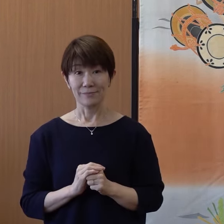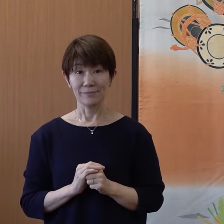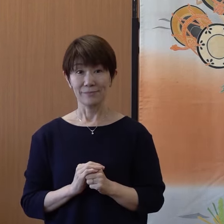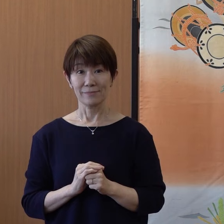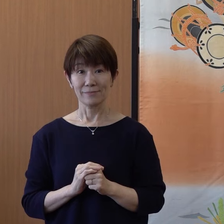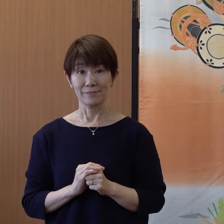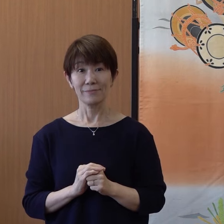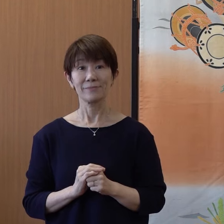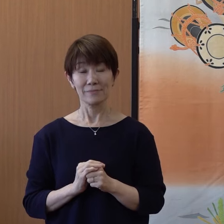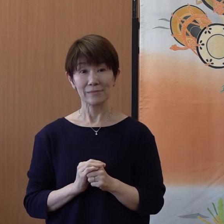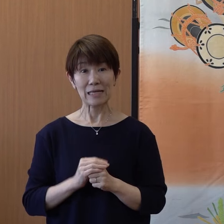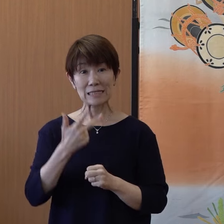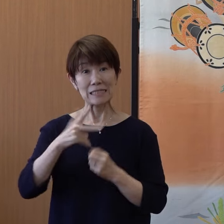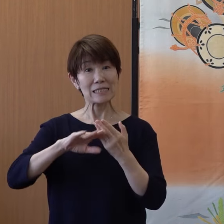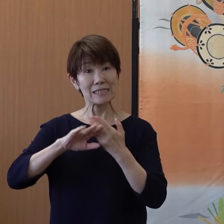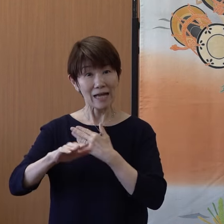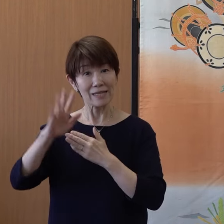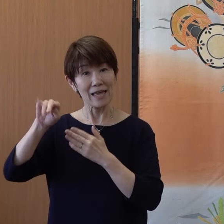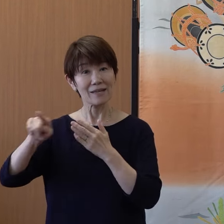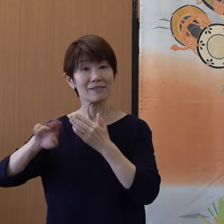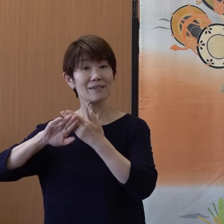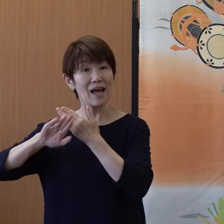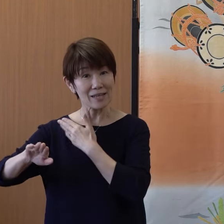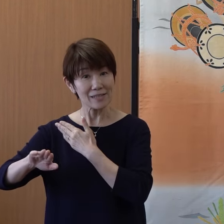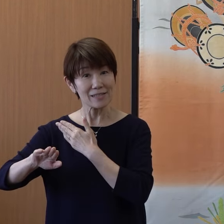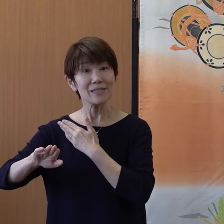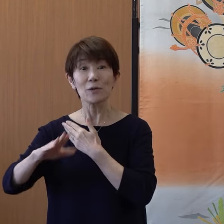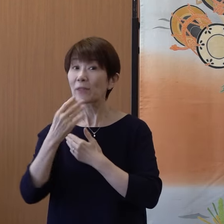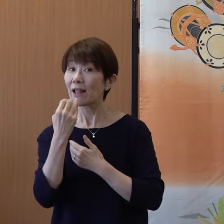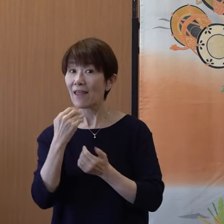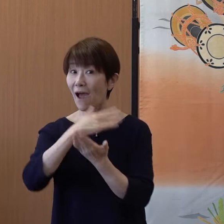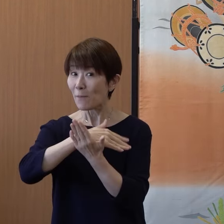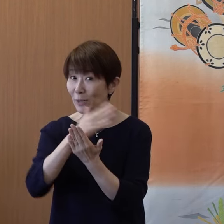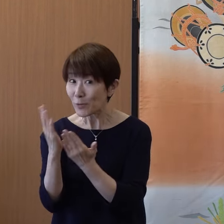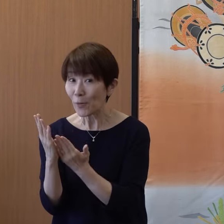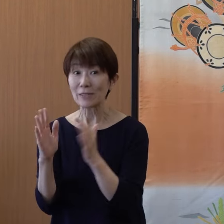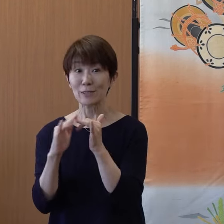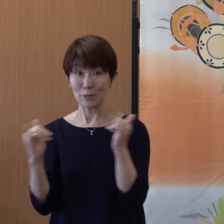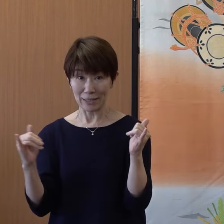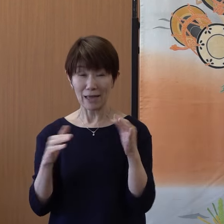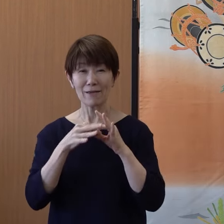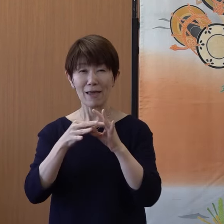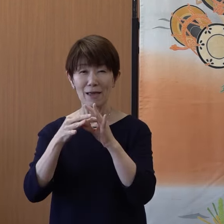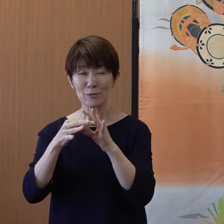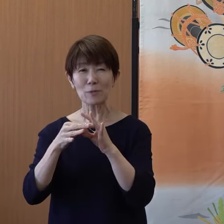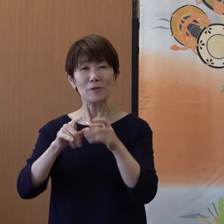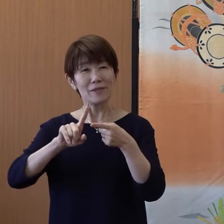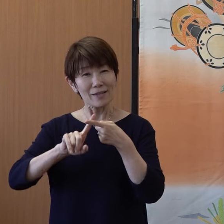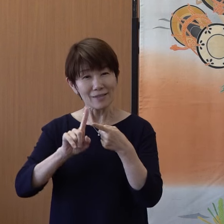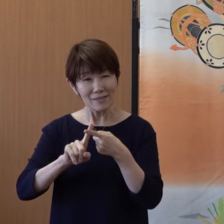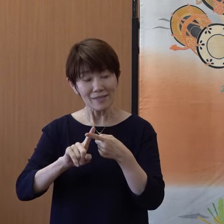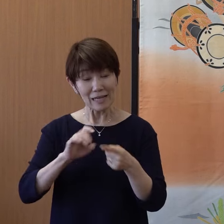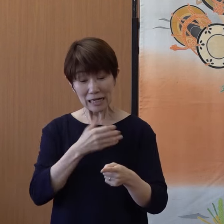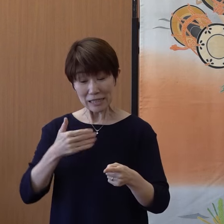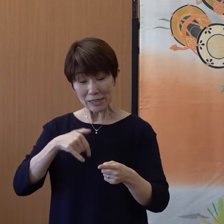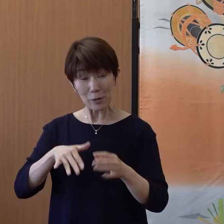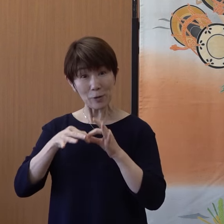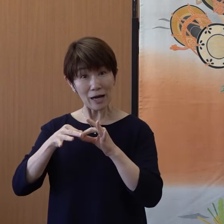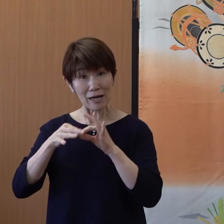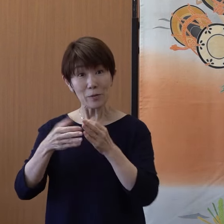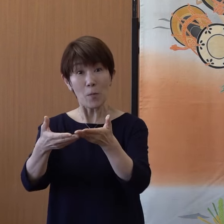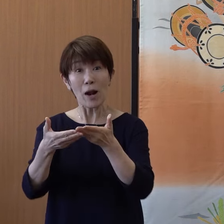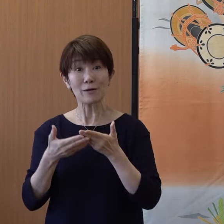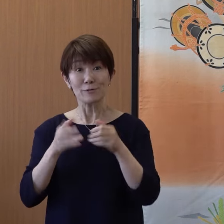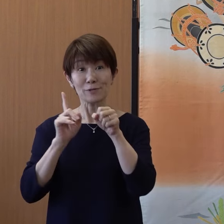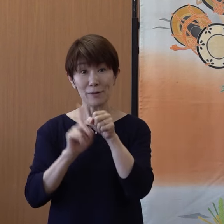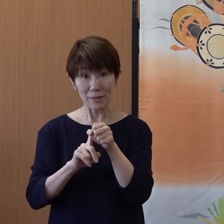市外や県外の幅広い年齢層の方に継続的に金沢と関わりを持っていただけるよう、